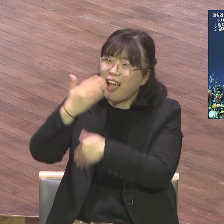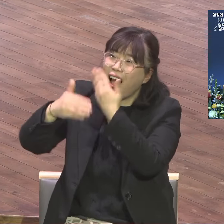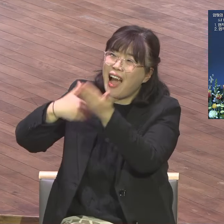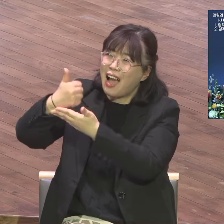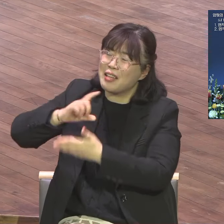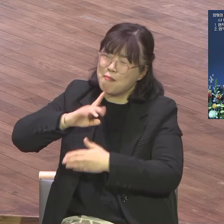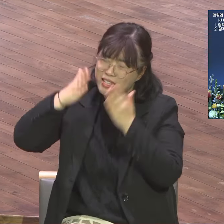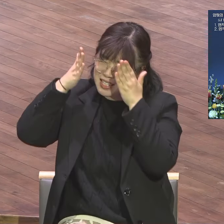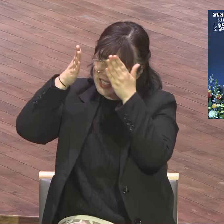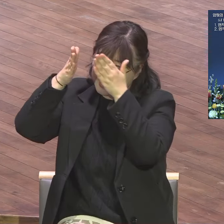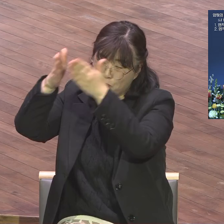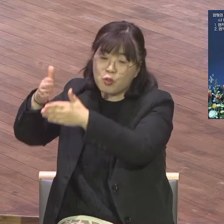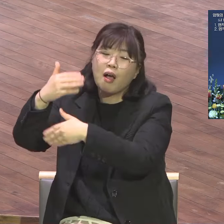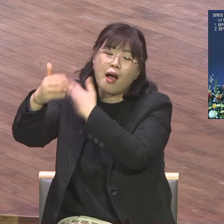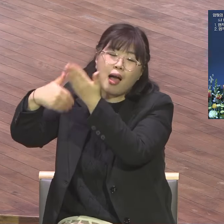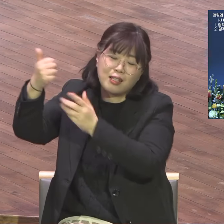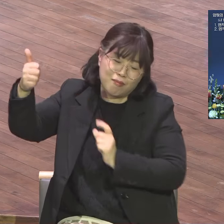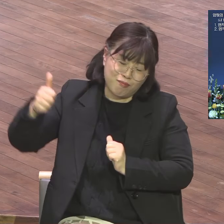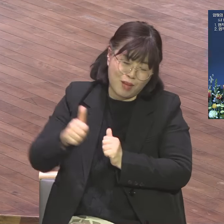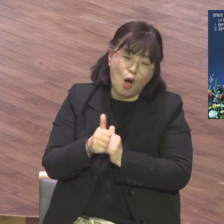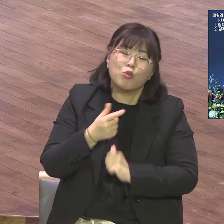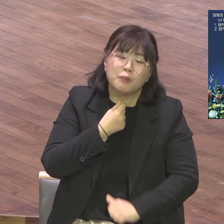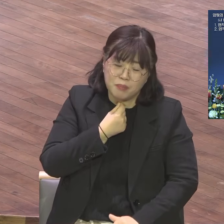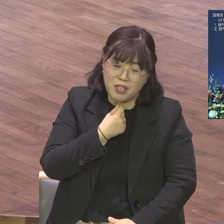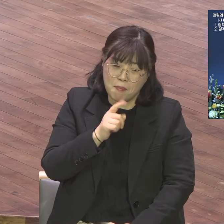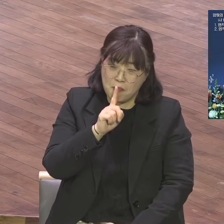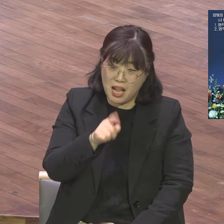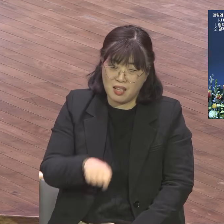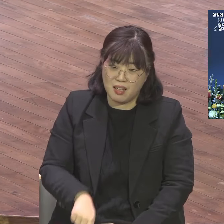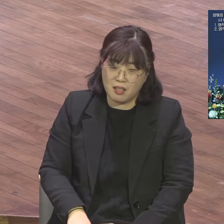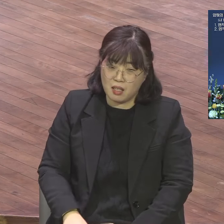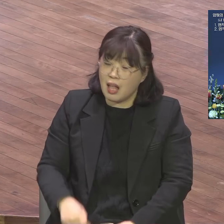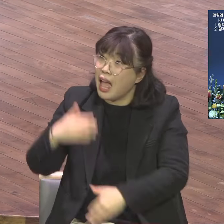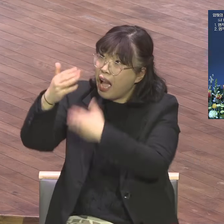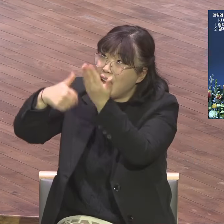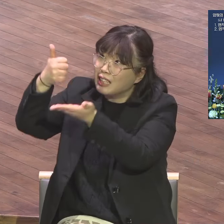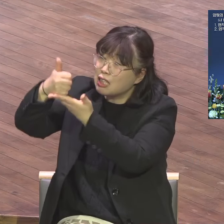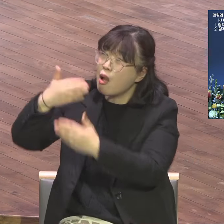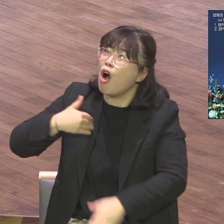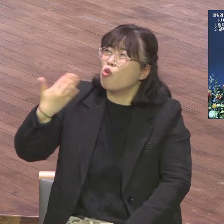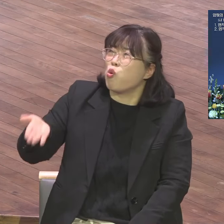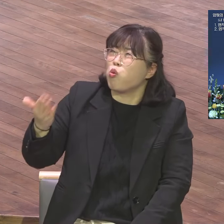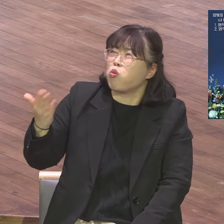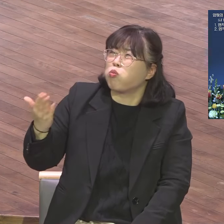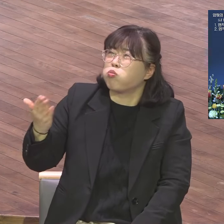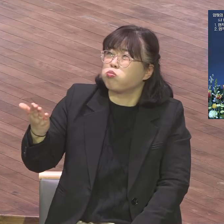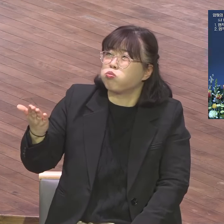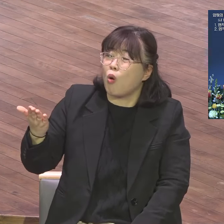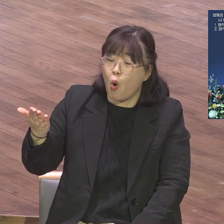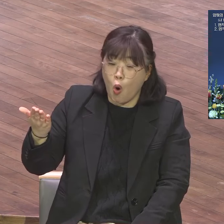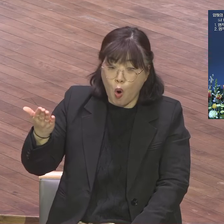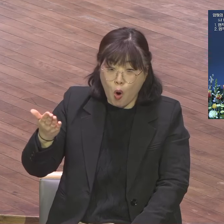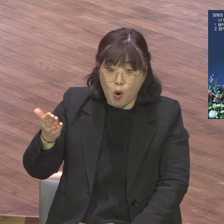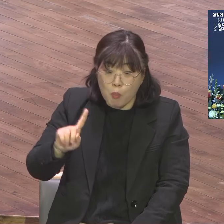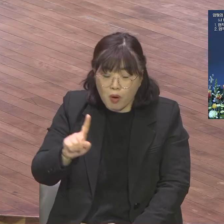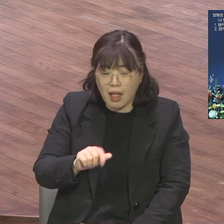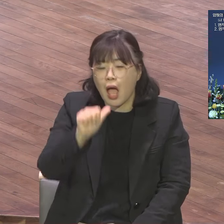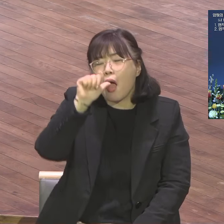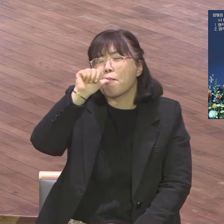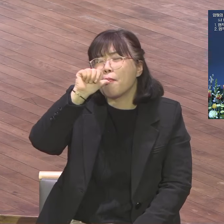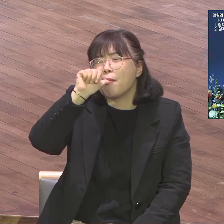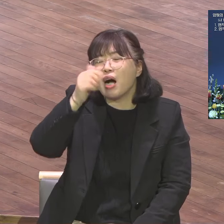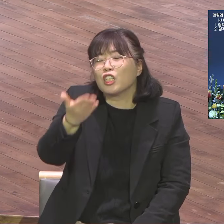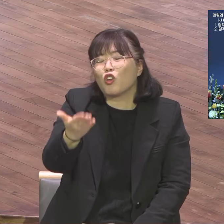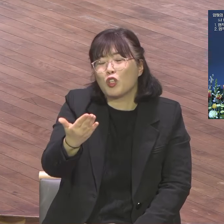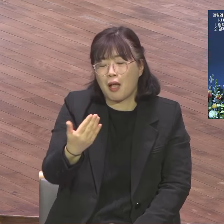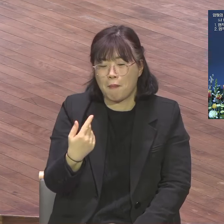우리가 신앙생활 처음 할 때는 뭐요? 달라지요, 달라. 응? 하나님이 초점이 아니에요.